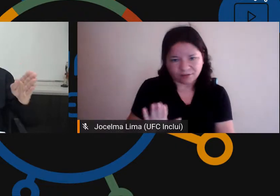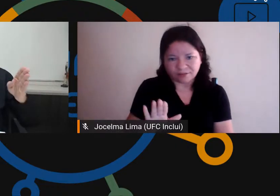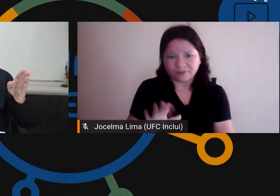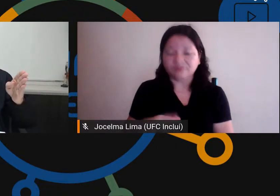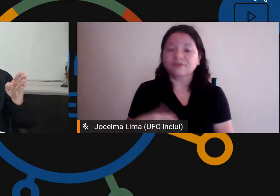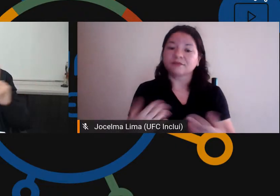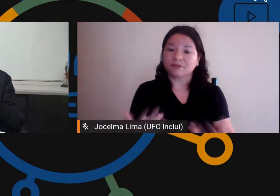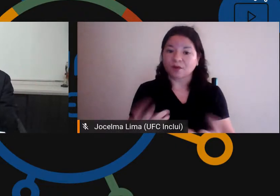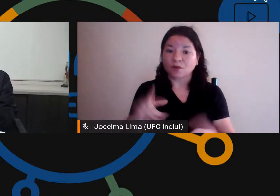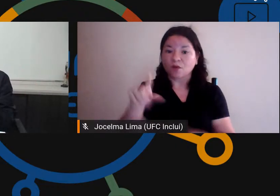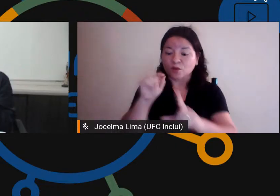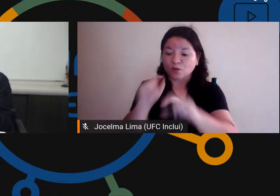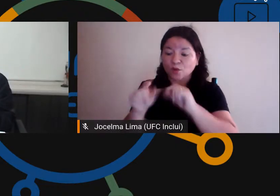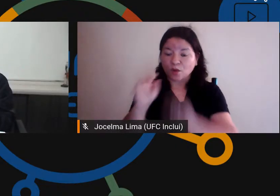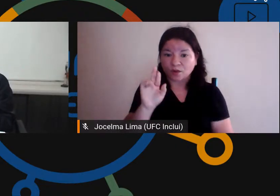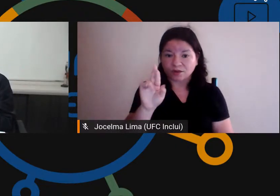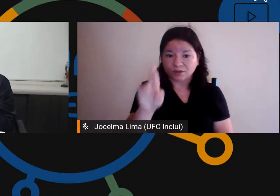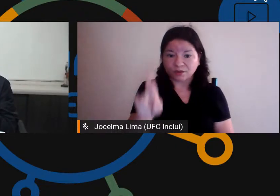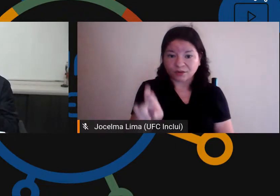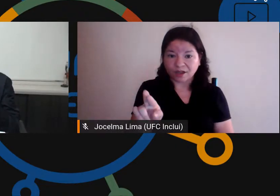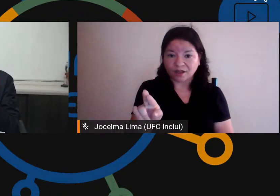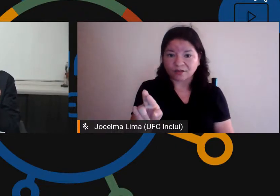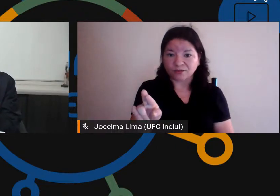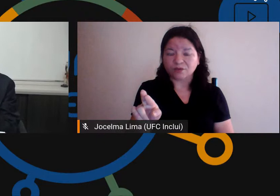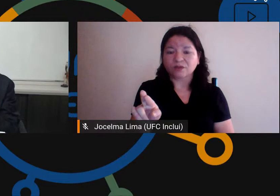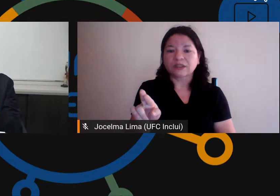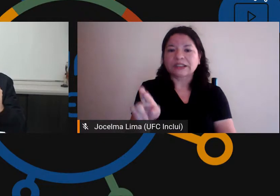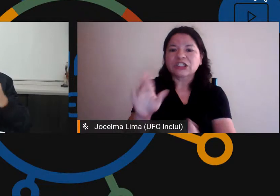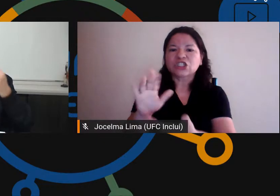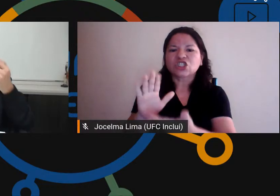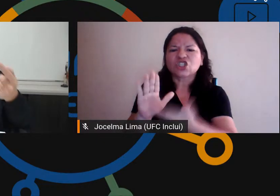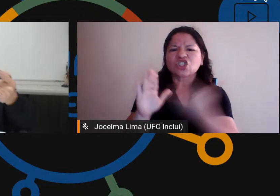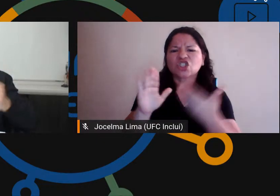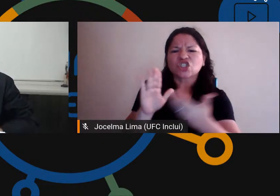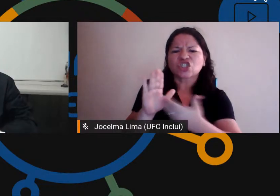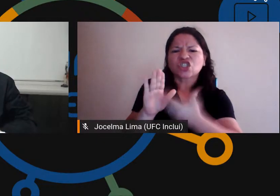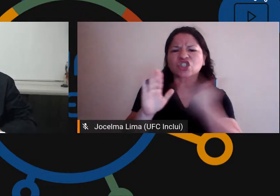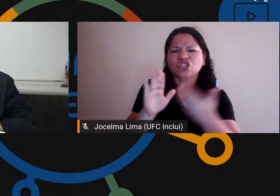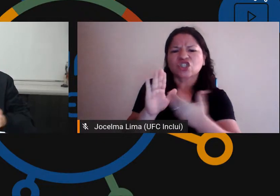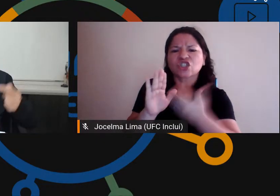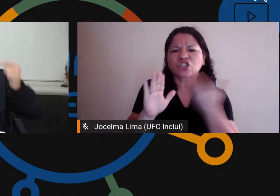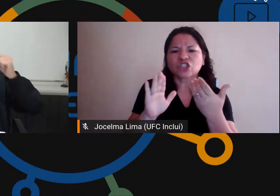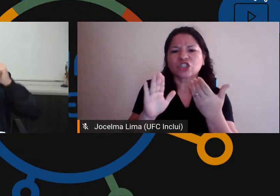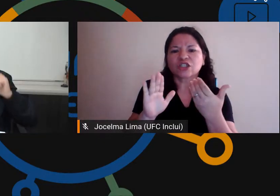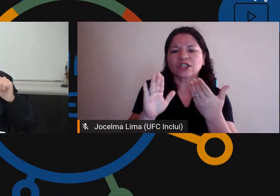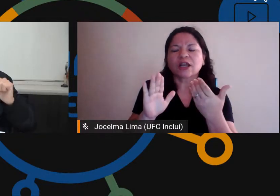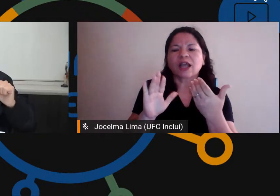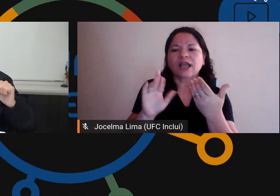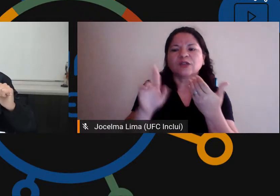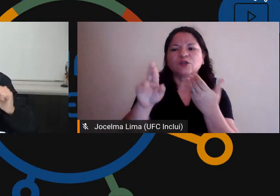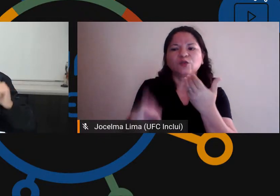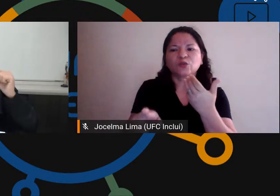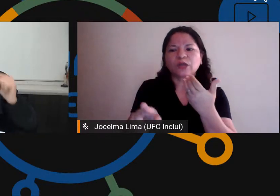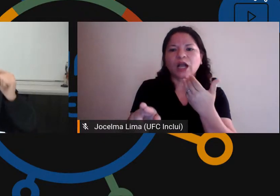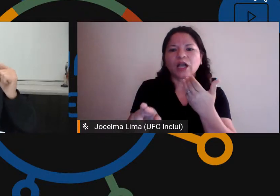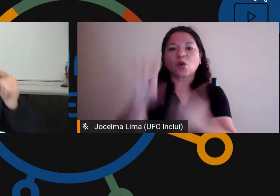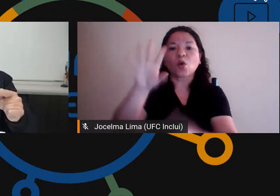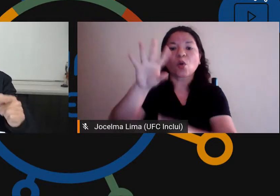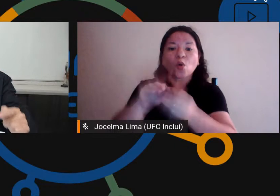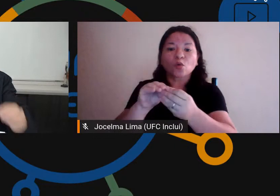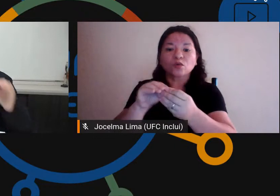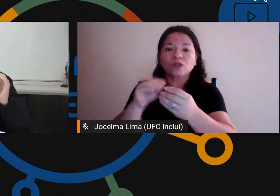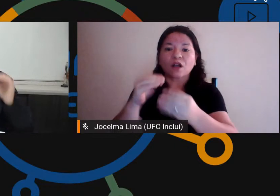Selecionou esses resultados, veja, você não pode tirar nenhum resultado que contraria a sua conclusão. Se houver algum resultado que contraria